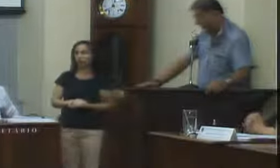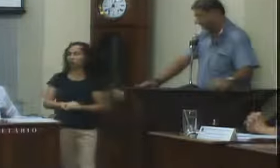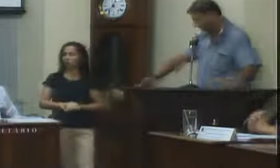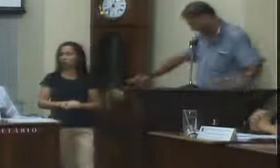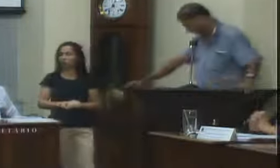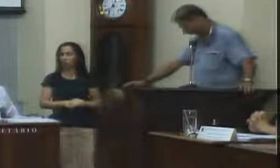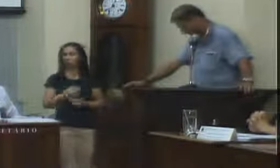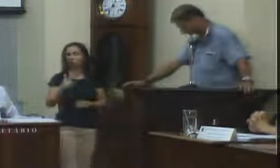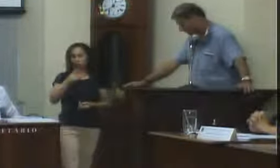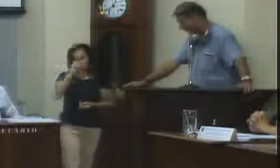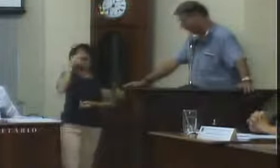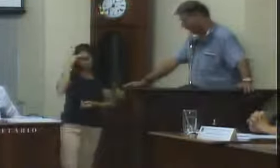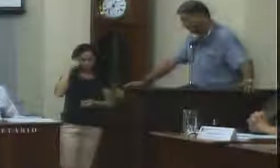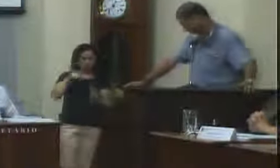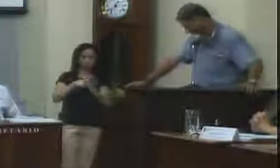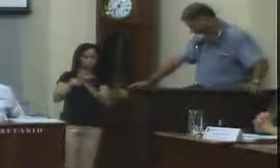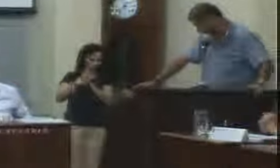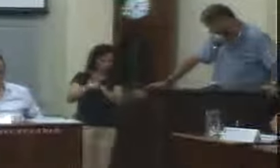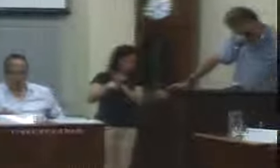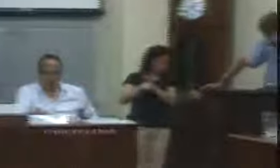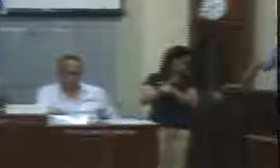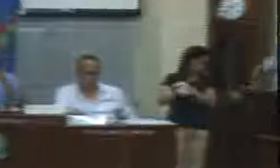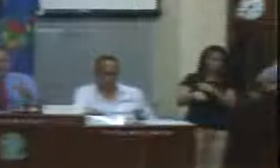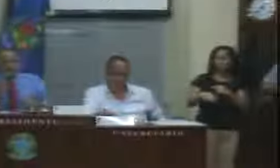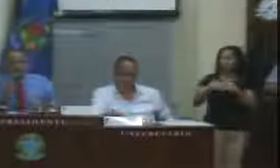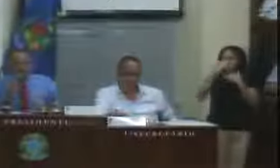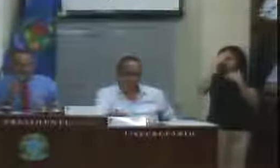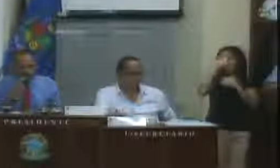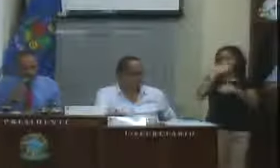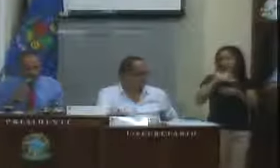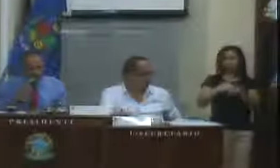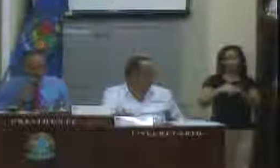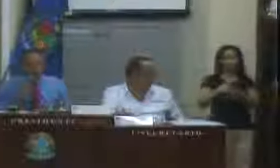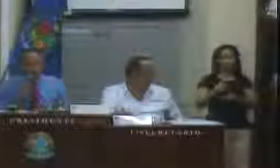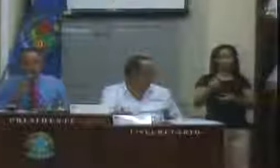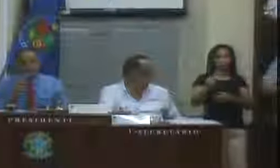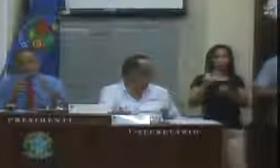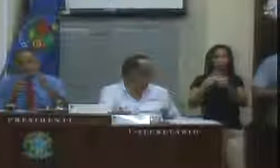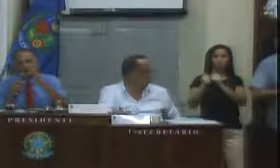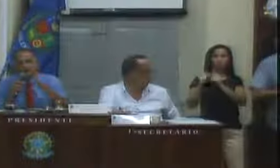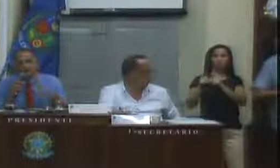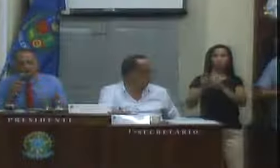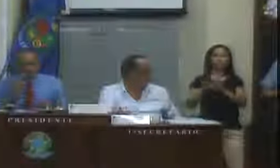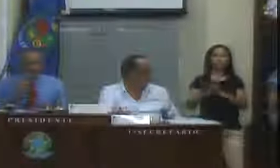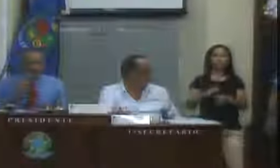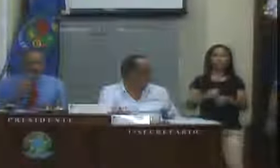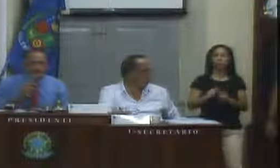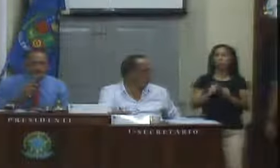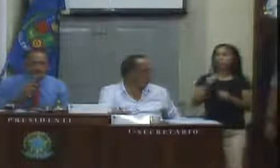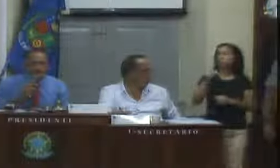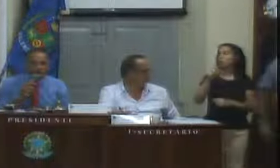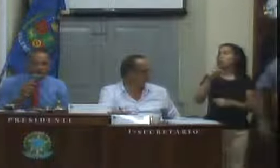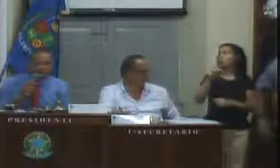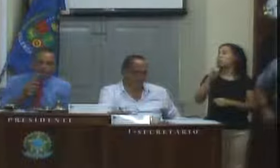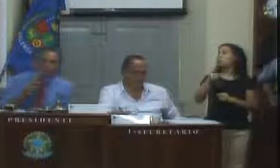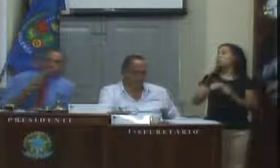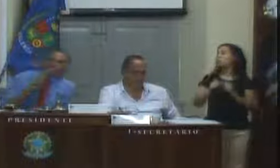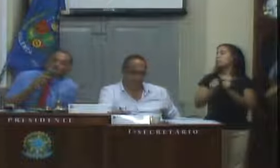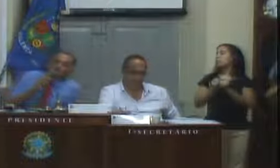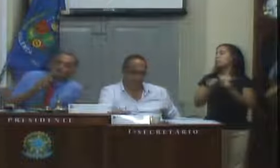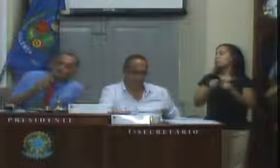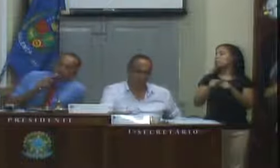Não tendo mais nenhum questionamento, eu agradeço a secretária de Fazenda, a senhora Rosemary, Glória, chefe da